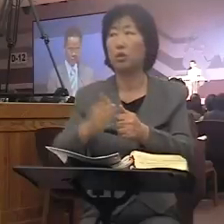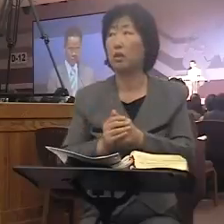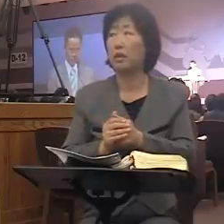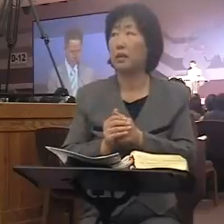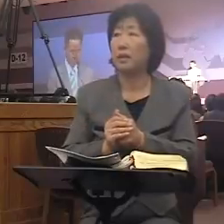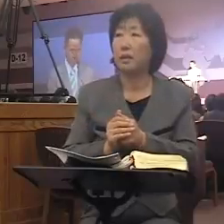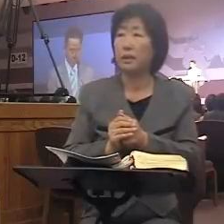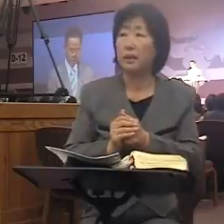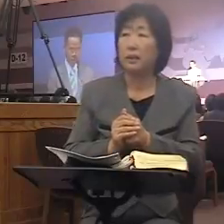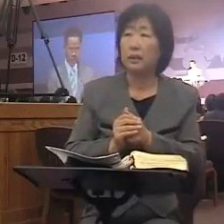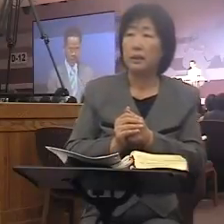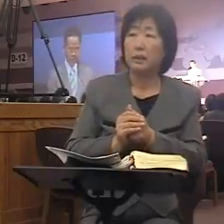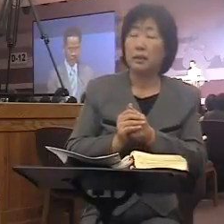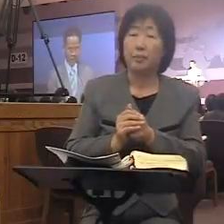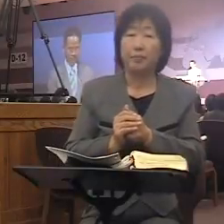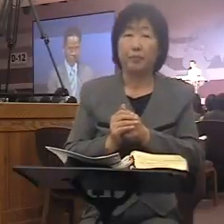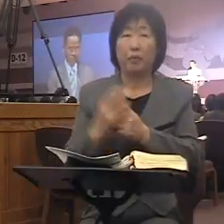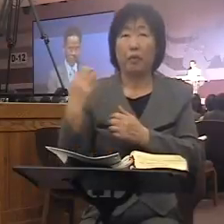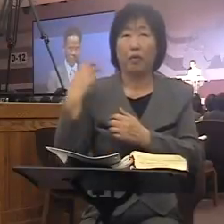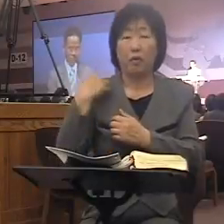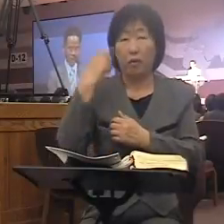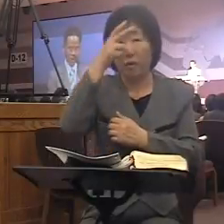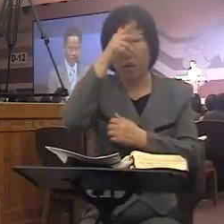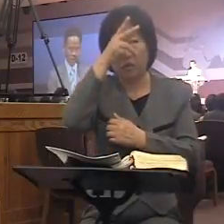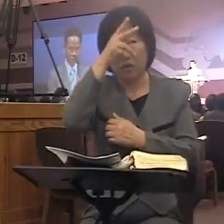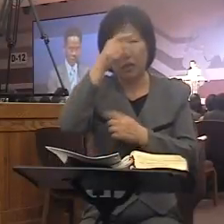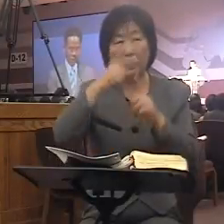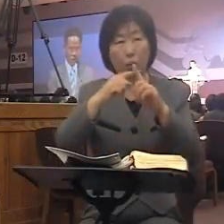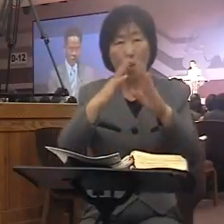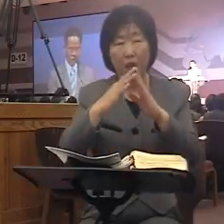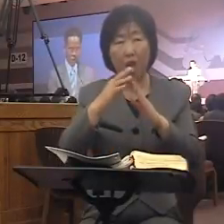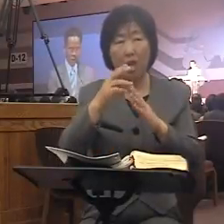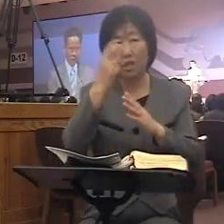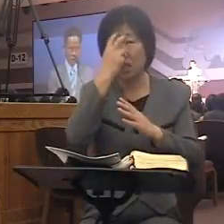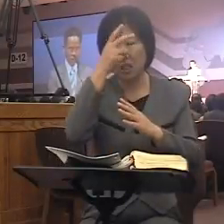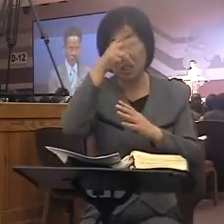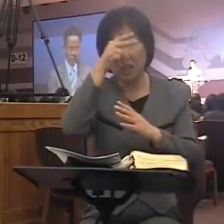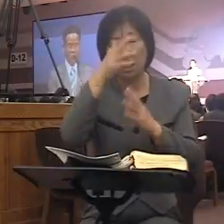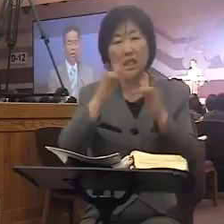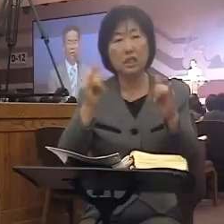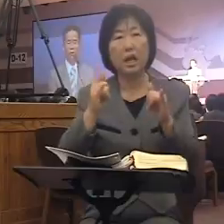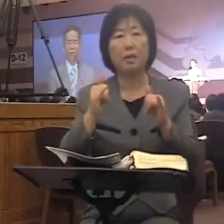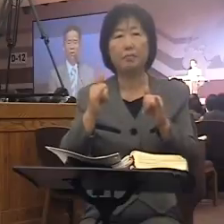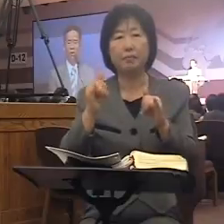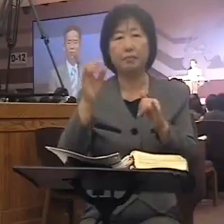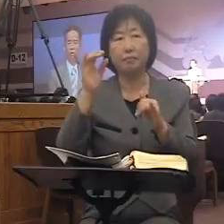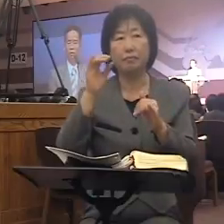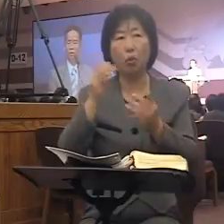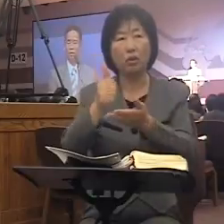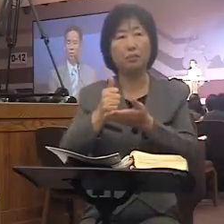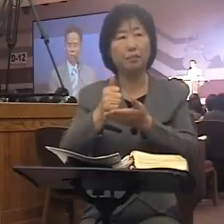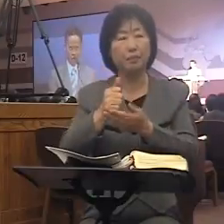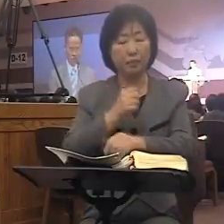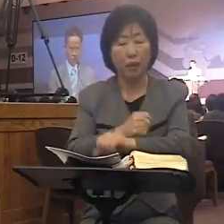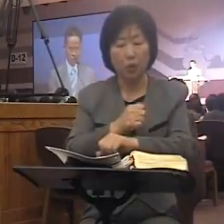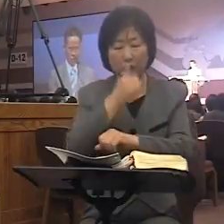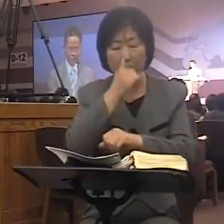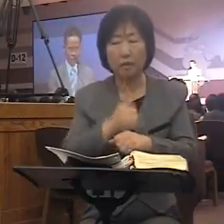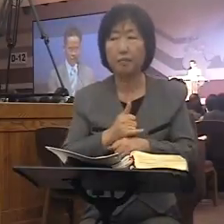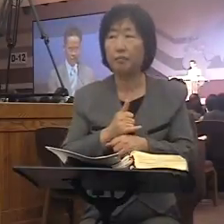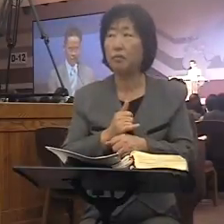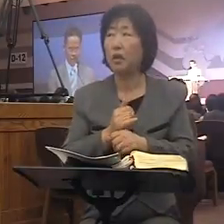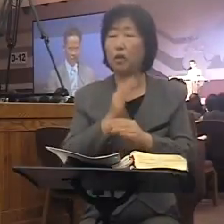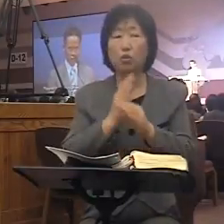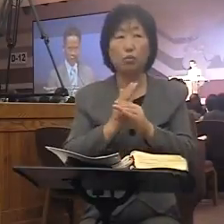봉사자 모집을 합니다. 그리고 홀리웨이브를 위한 홀리웨이브 영어 예배를 위한